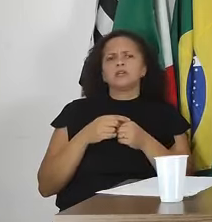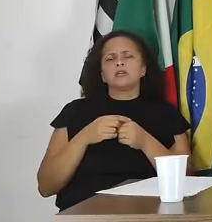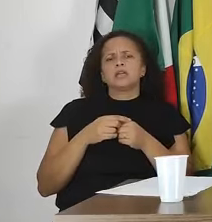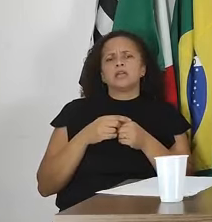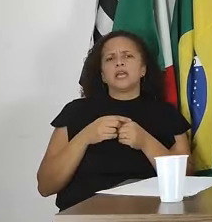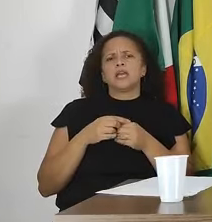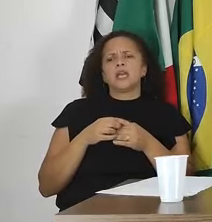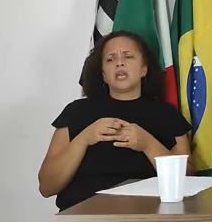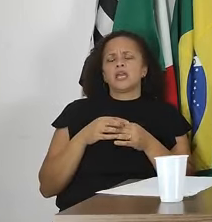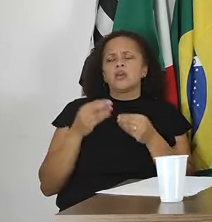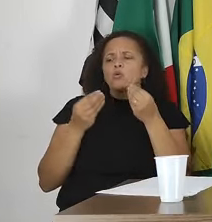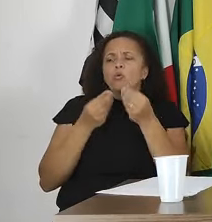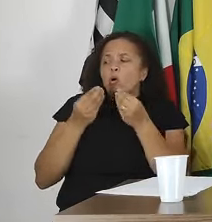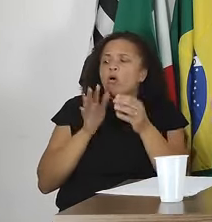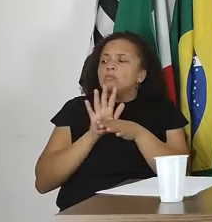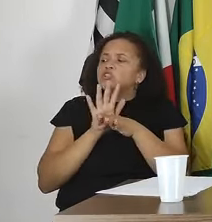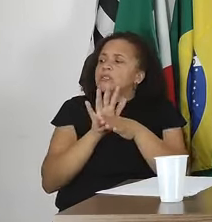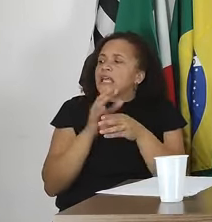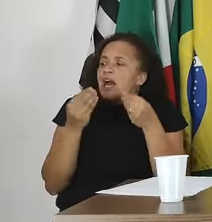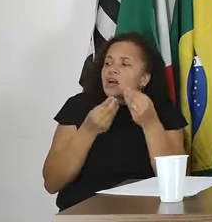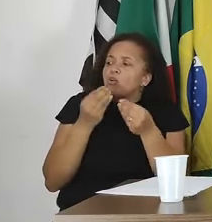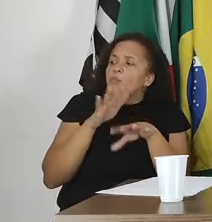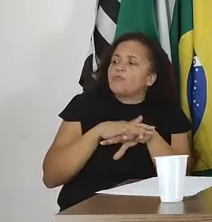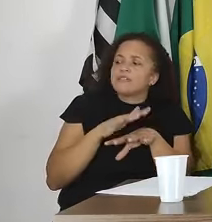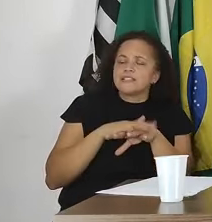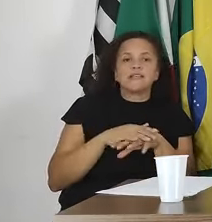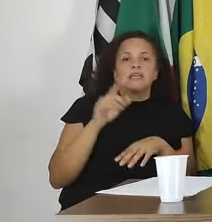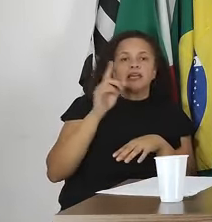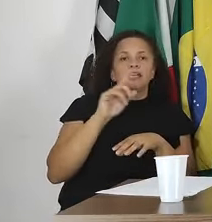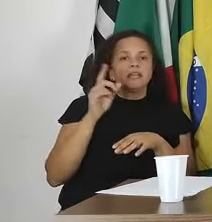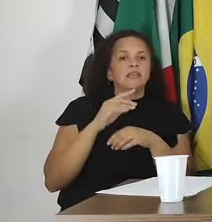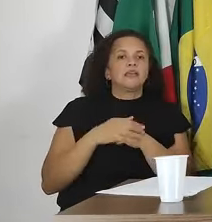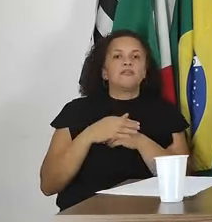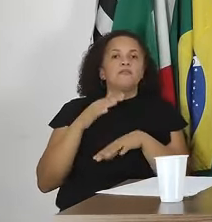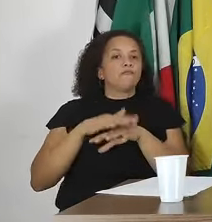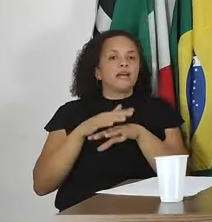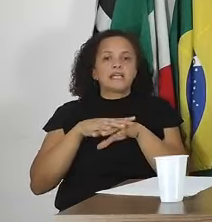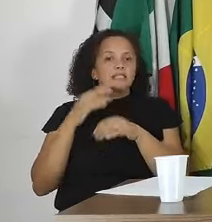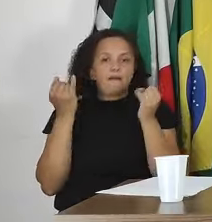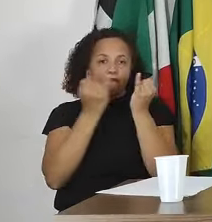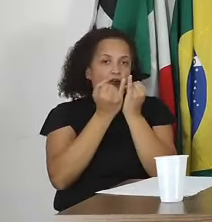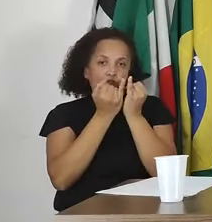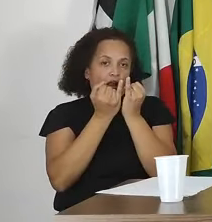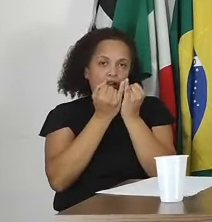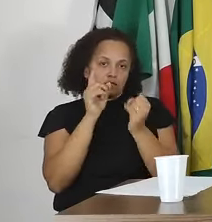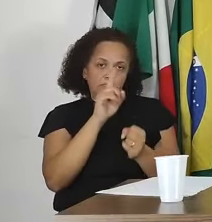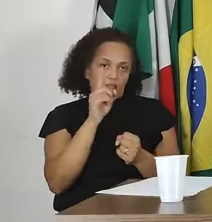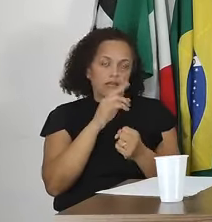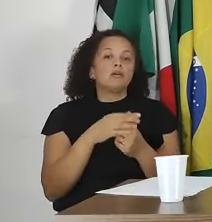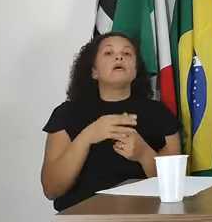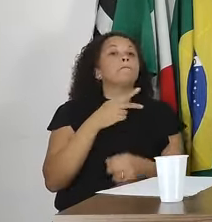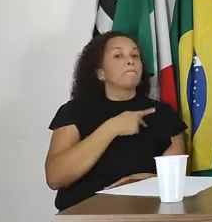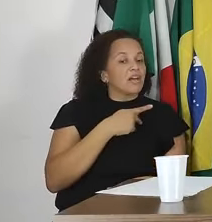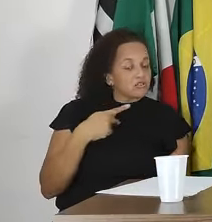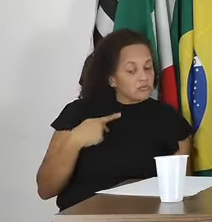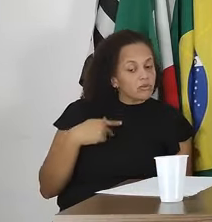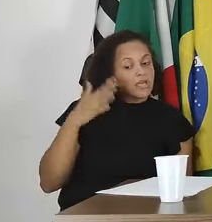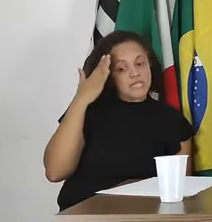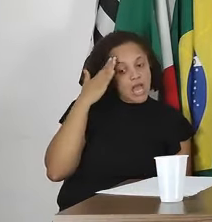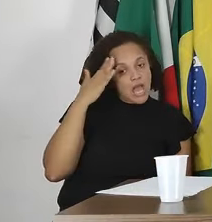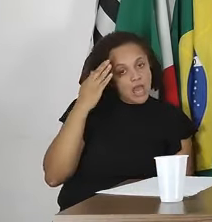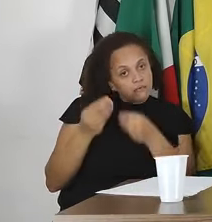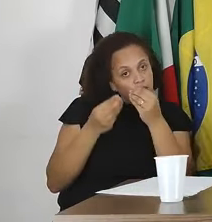promove a fofoca, não libera para mais outros irmãos. Deixa ali que o pastor vai tratar daquele assunto, tá?